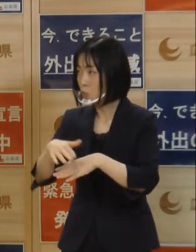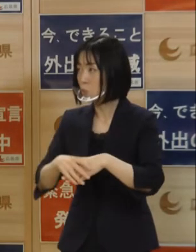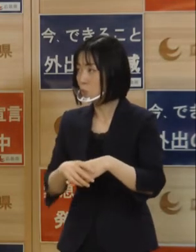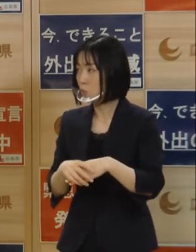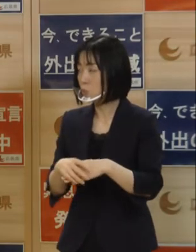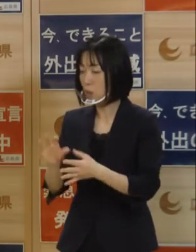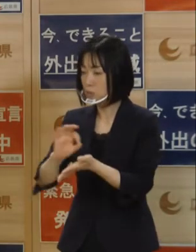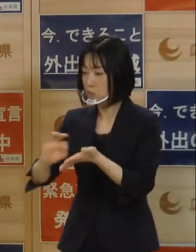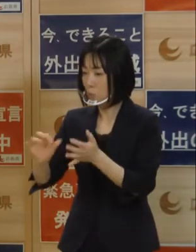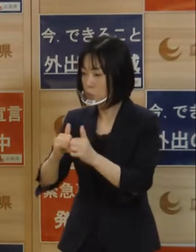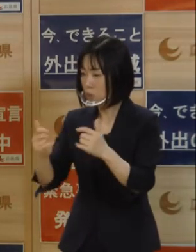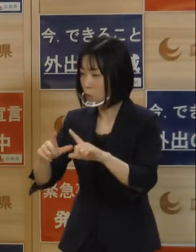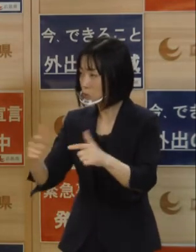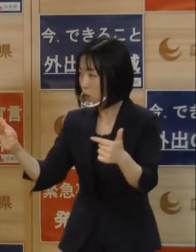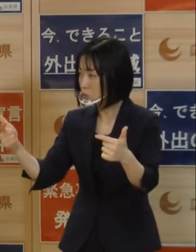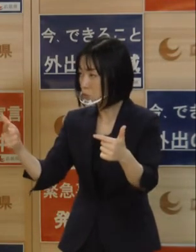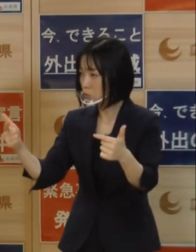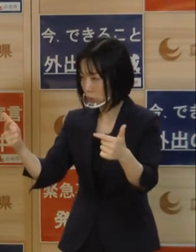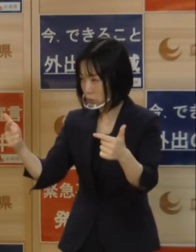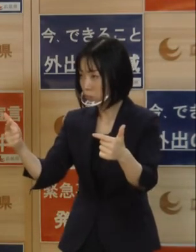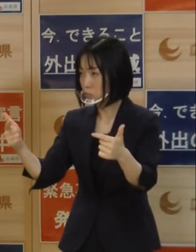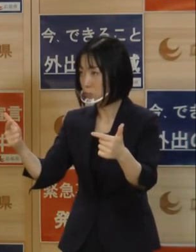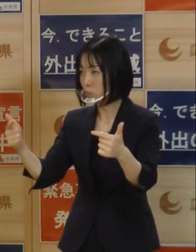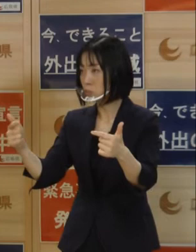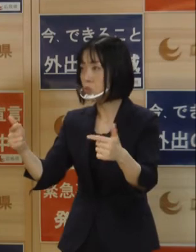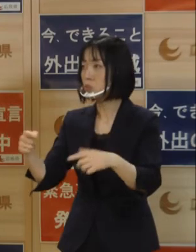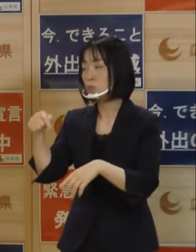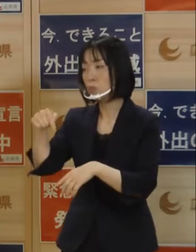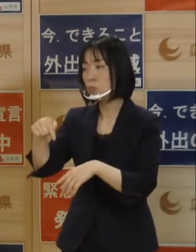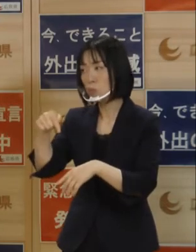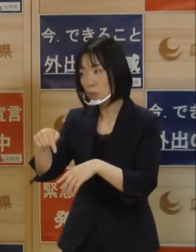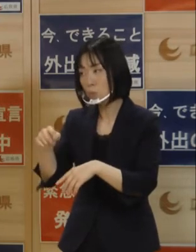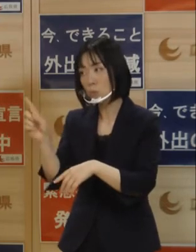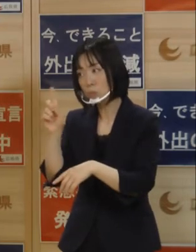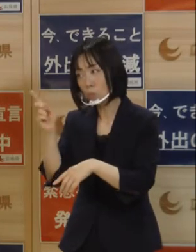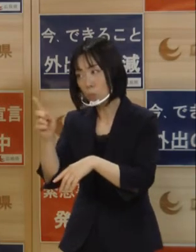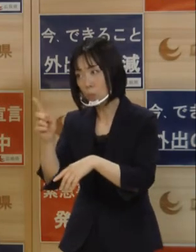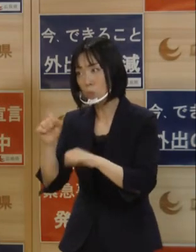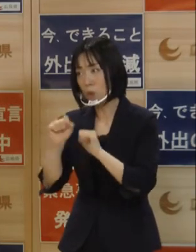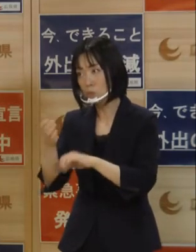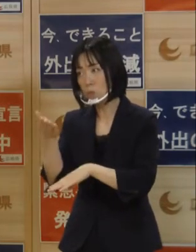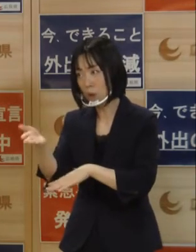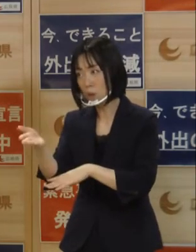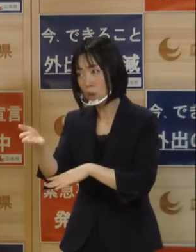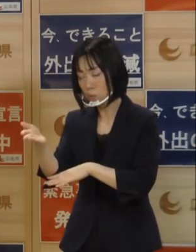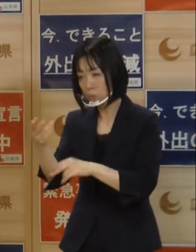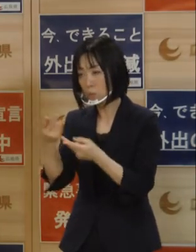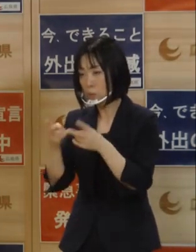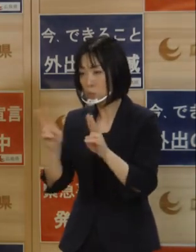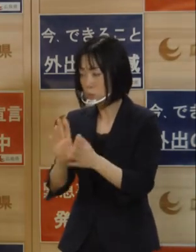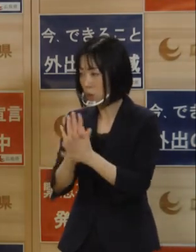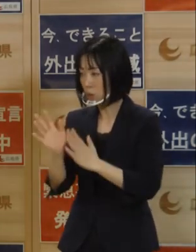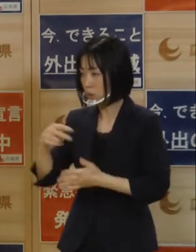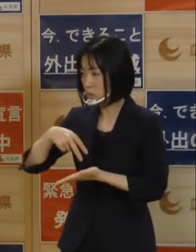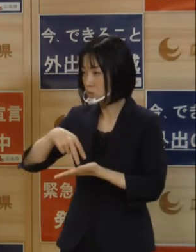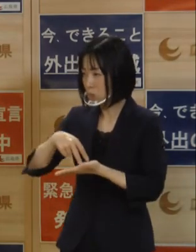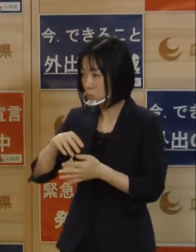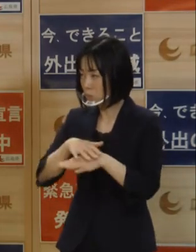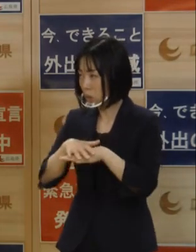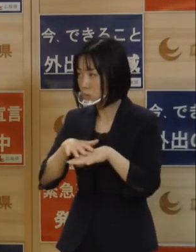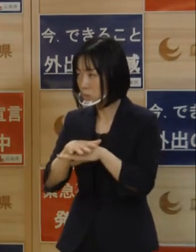利用いかに増やしていくかということを検討するのは重要なことだというふうに思っています